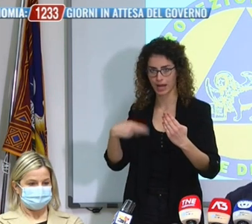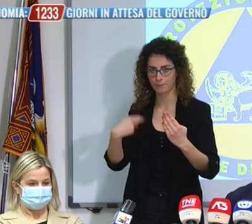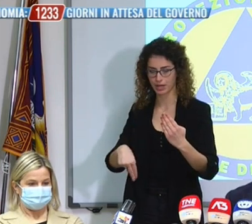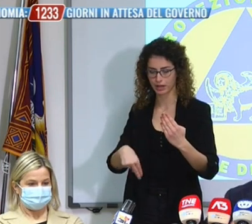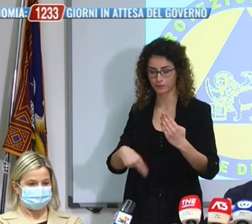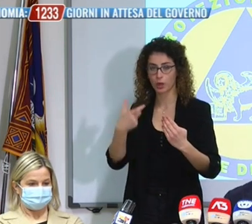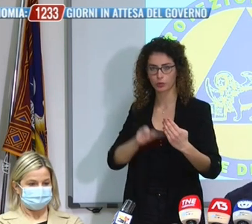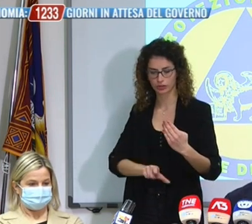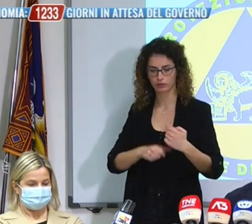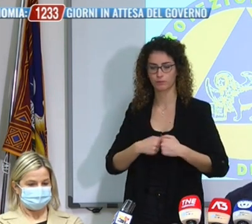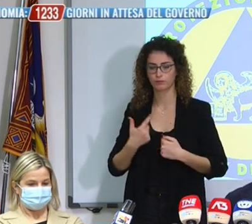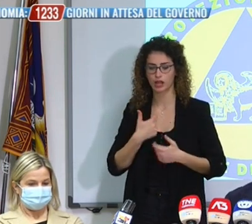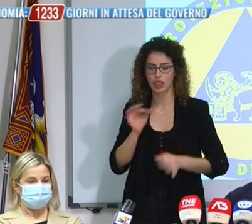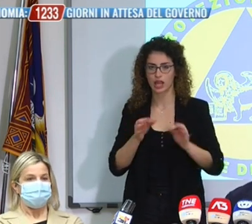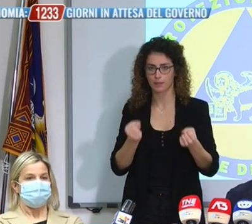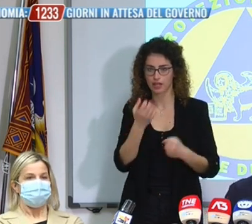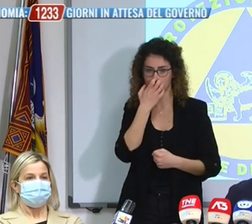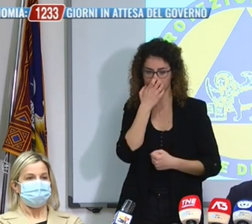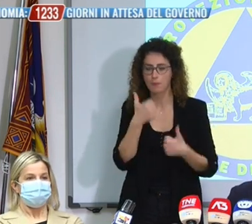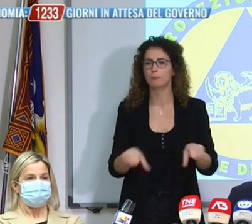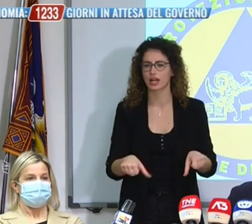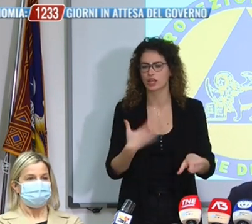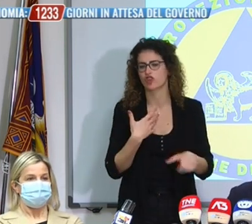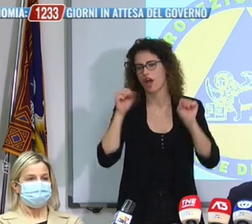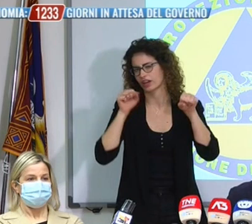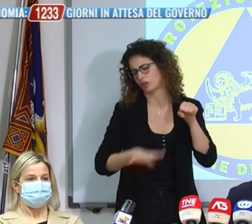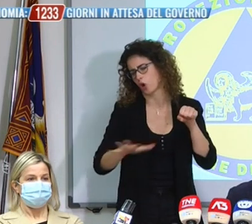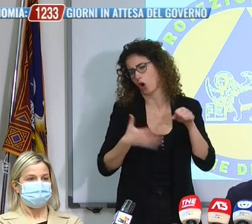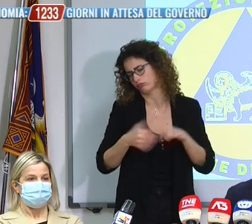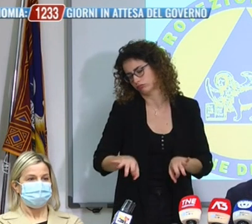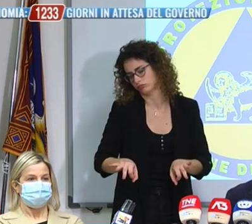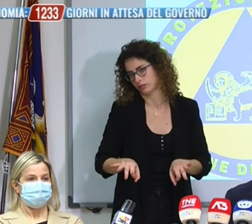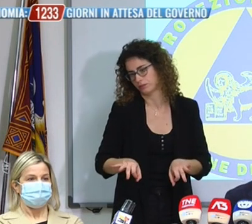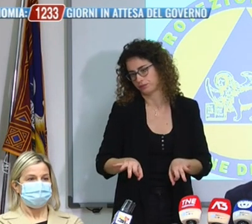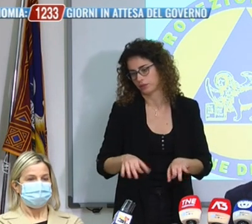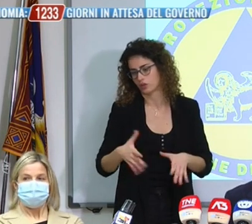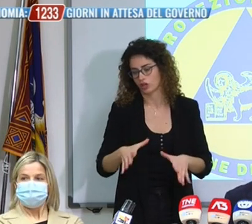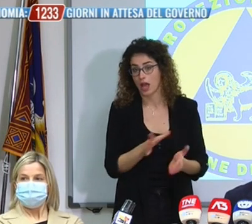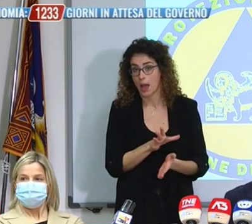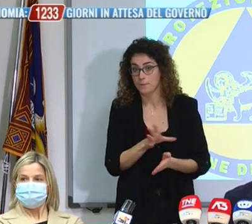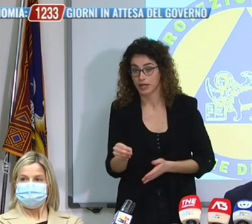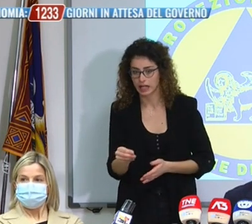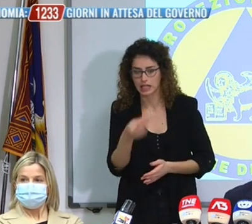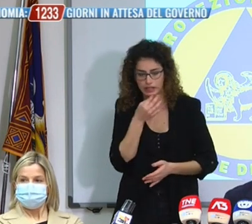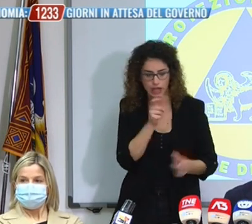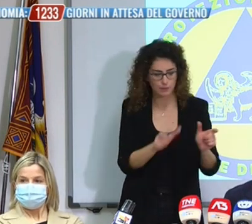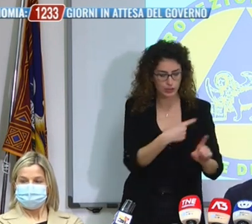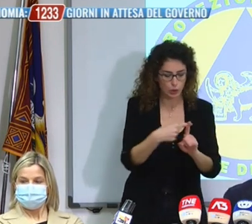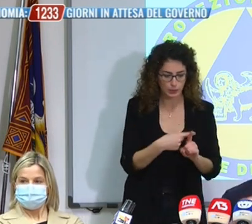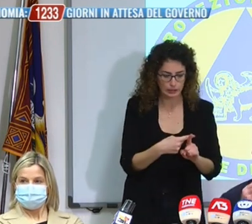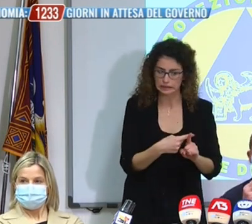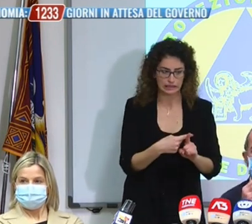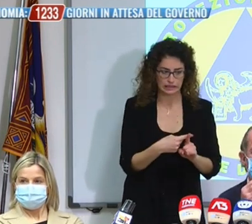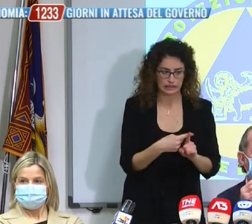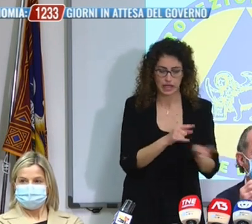avrebbe esaurito tutte le terapie intensive di base che Veneto aveva storicamente e avremmo lasciato pazienti a terra. Quindi